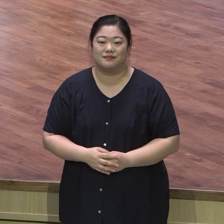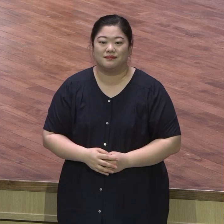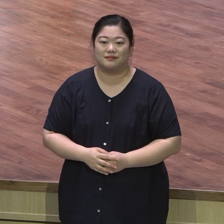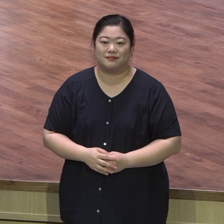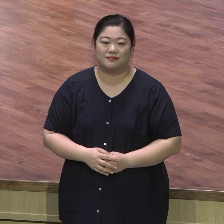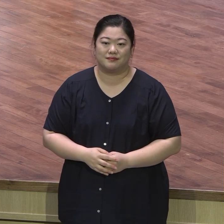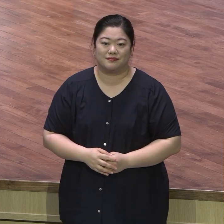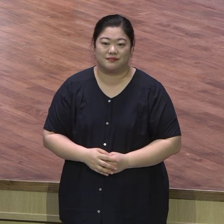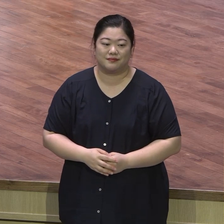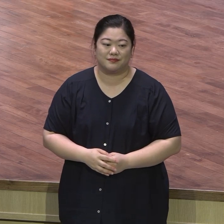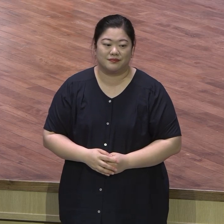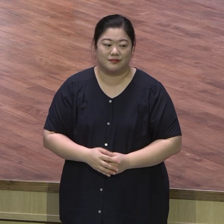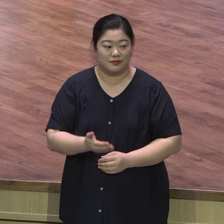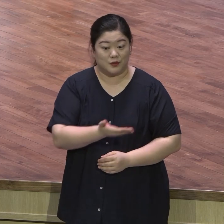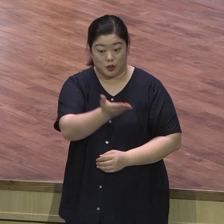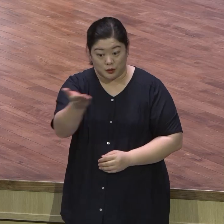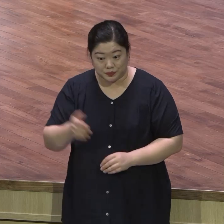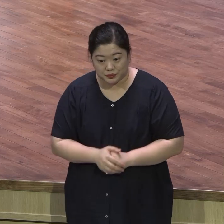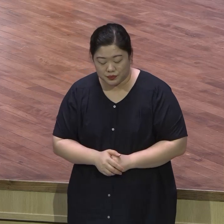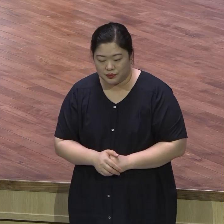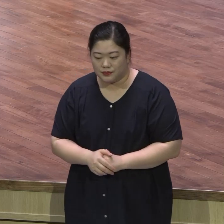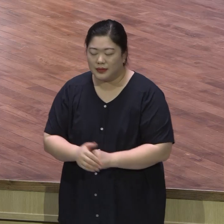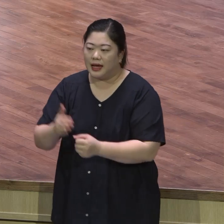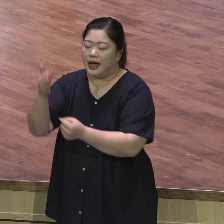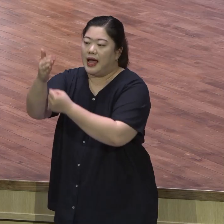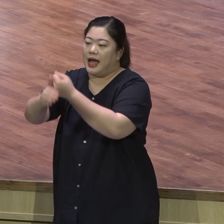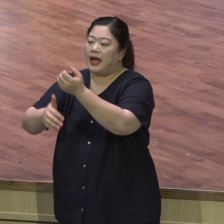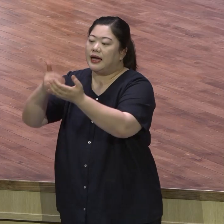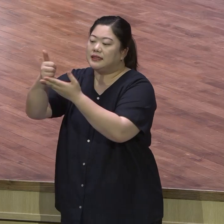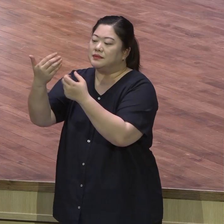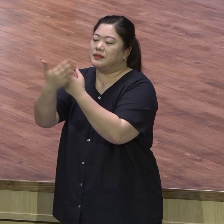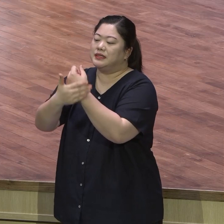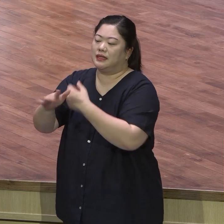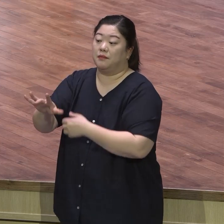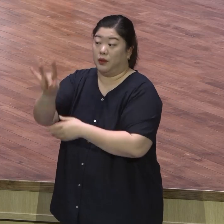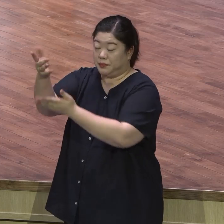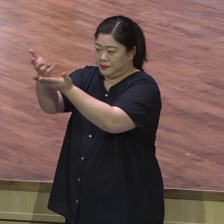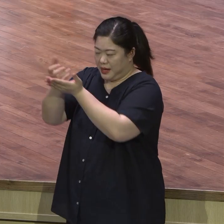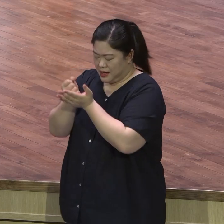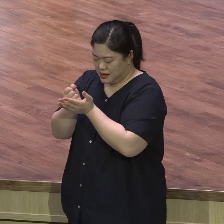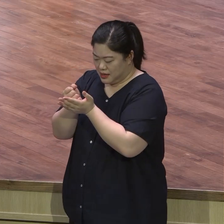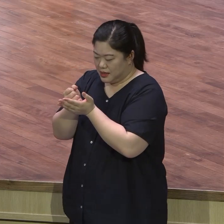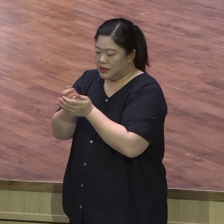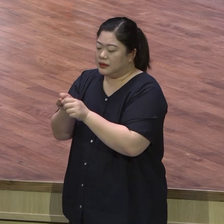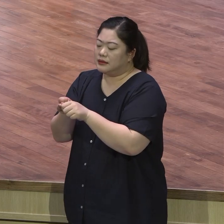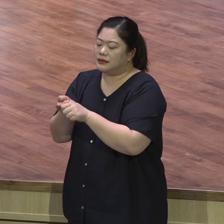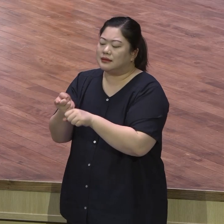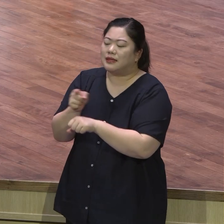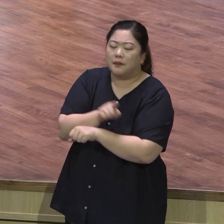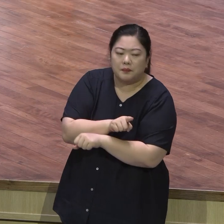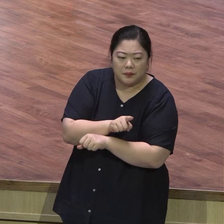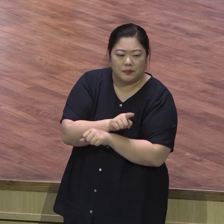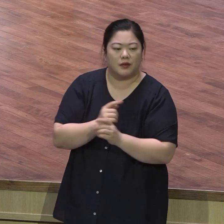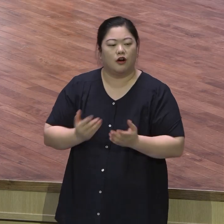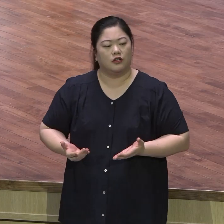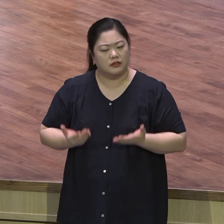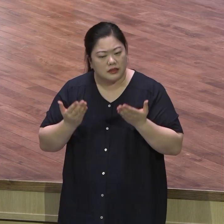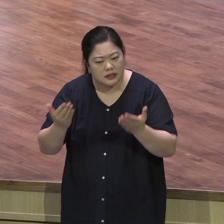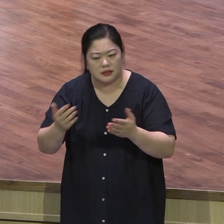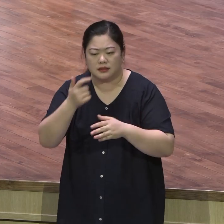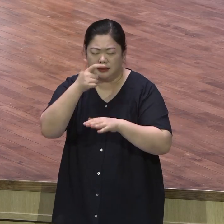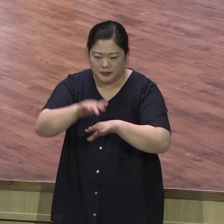여러분 뭐든지 하나님의 은혜의 바탕을 위하시기 바랍니다. 하나님으로부터 받은 은혜가 은혜가